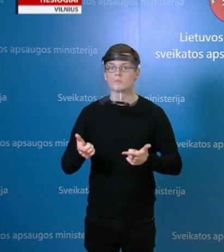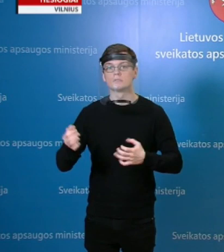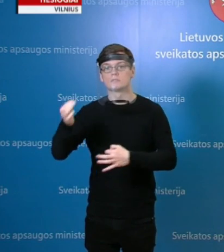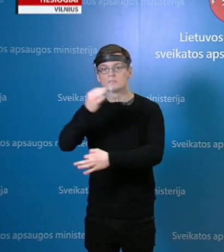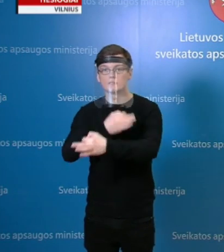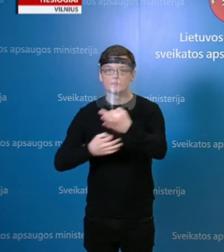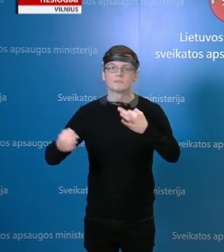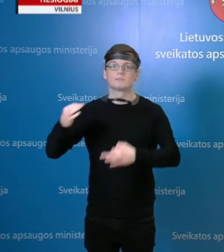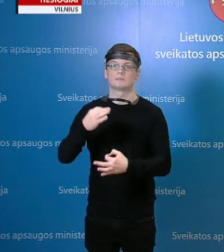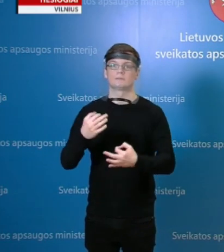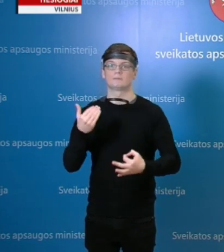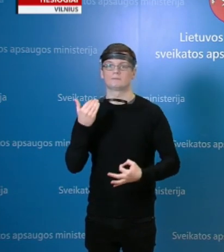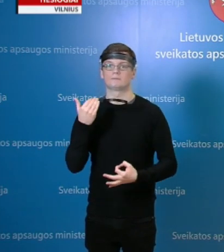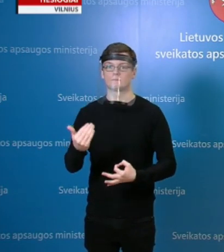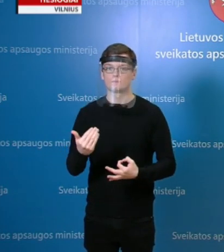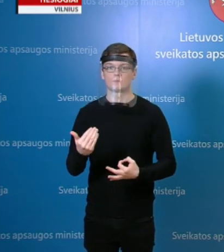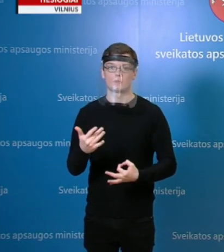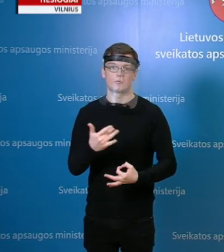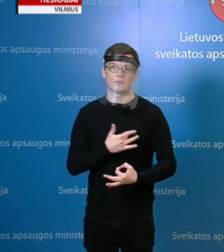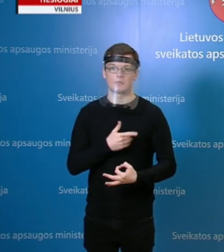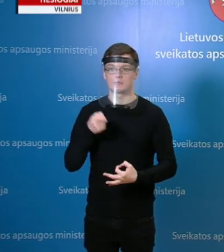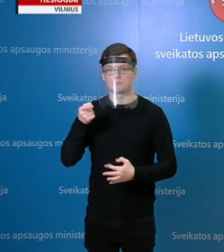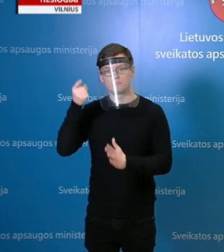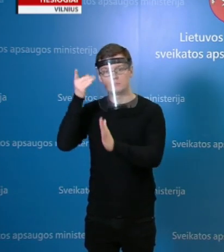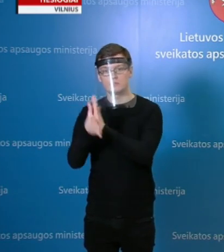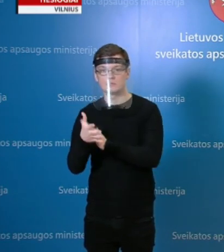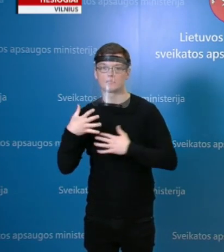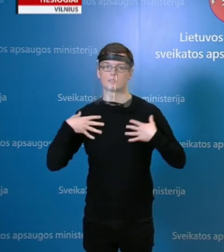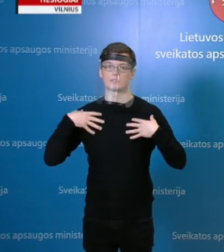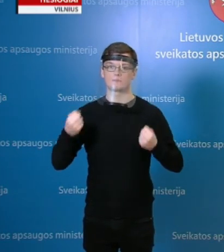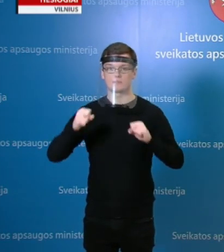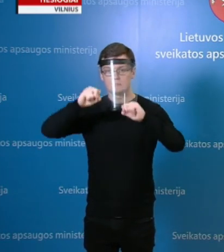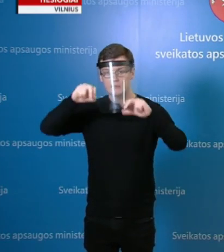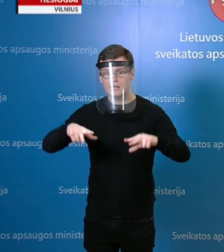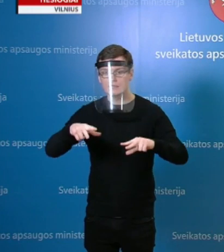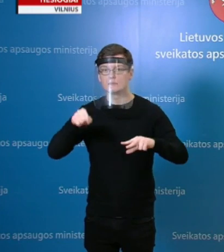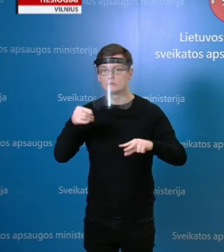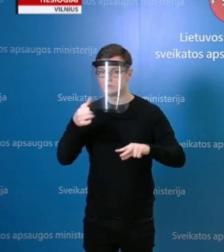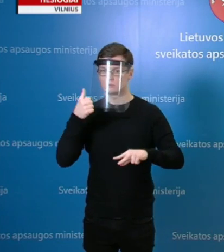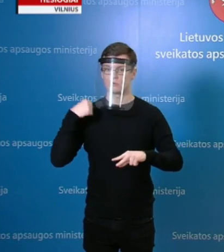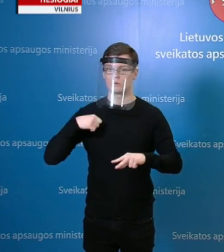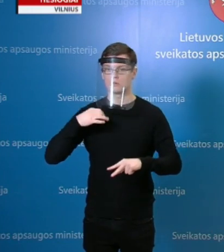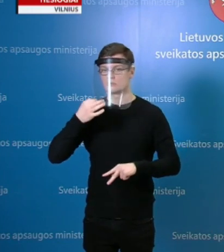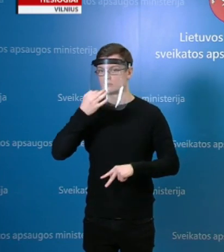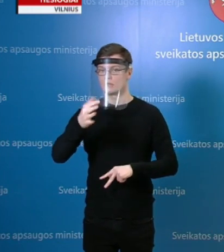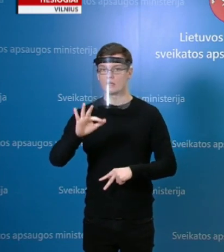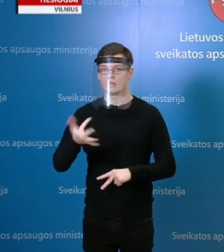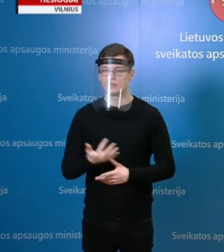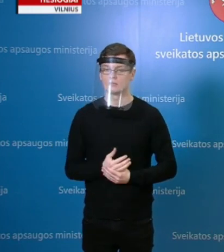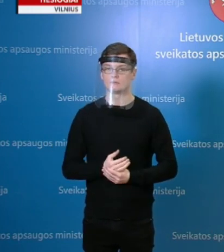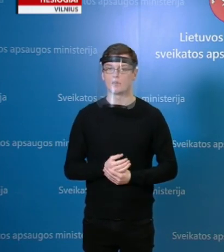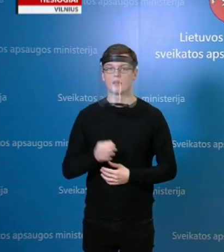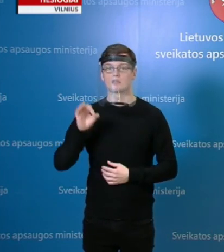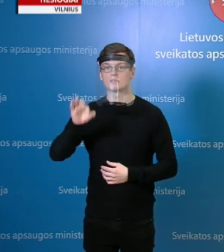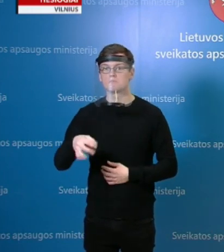pasvarstymai, prognozavimas pačių psichikos sveikatos specialistų. Tai viena iš prognozių yra ta,